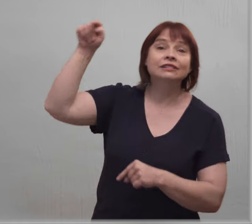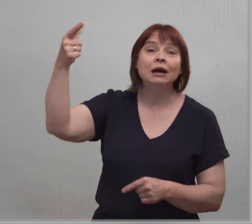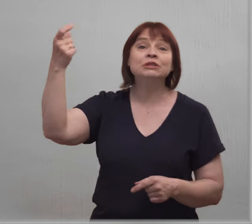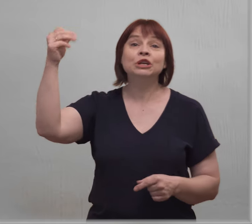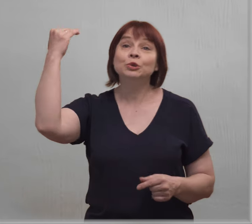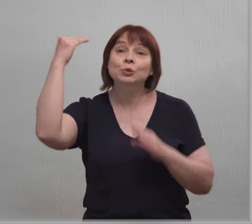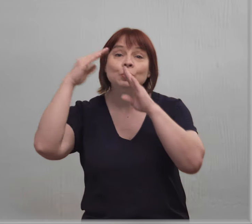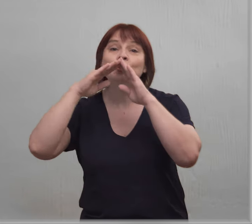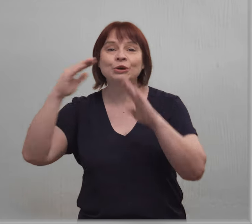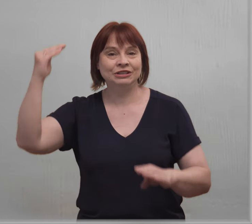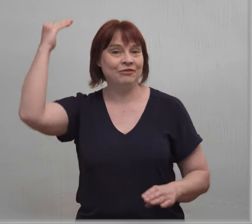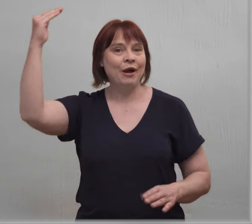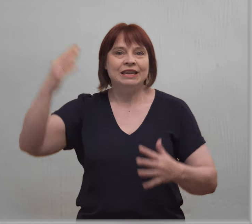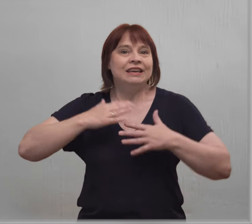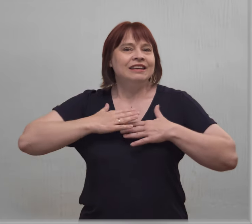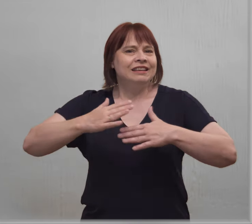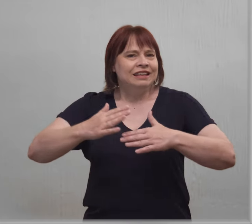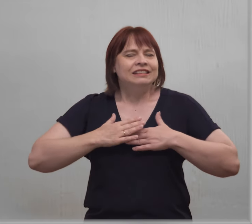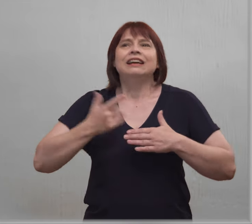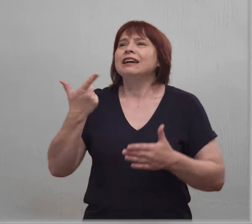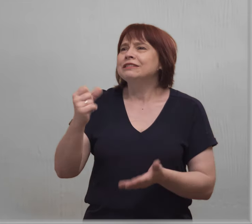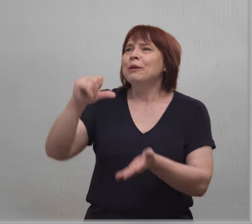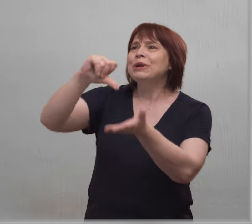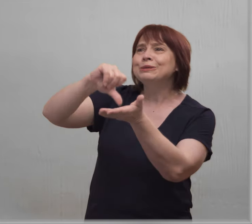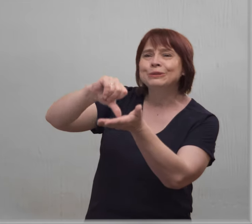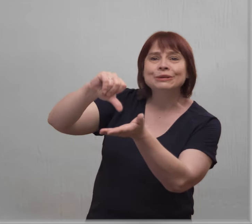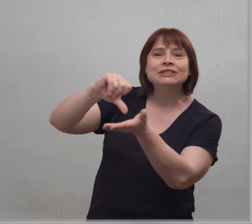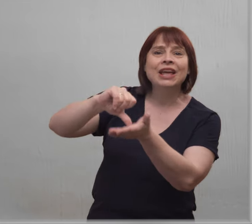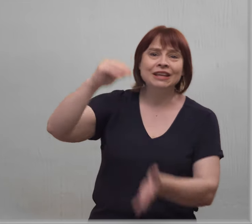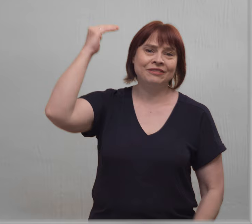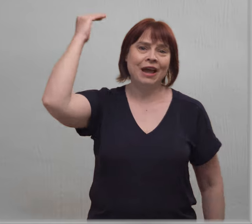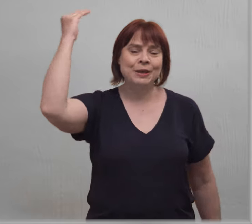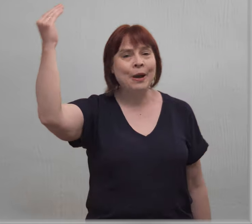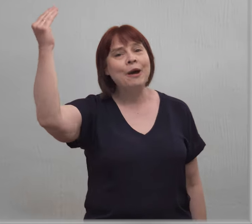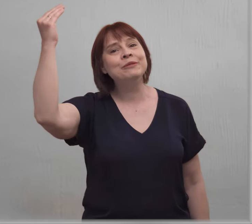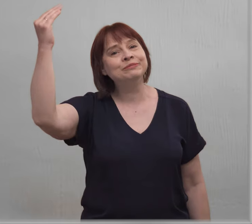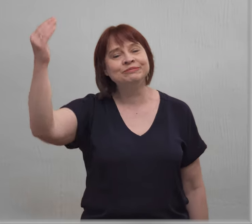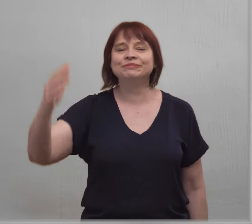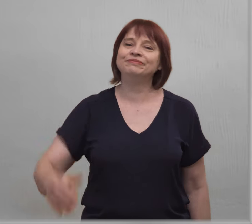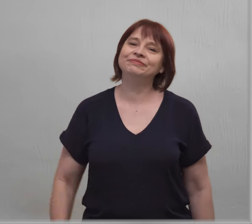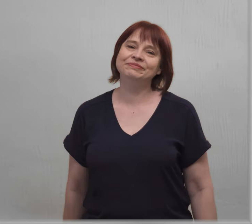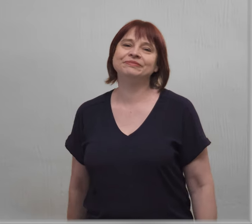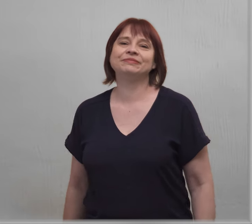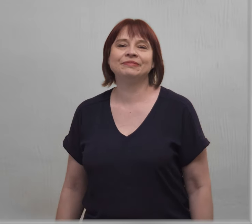душе, там, где дух твой дышит, где присутствие твое.